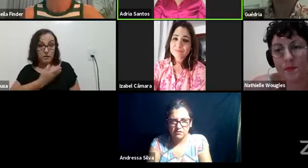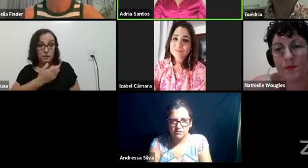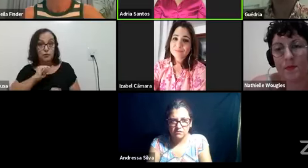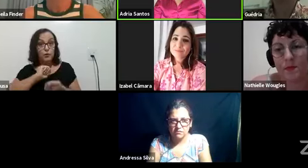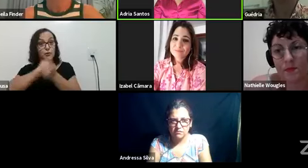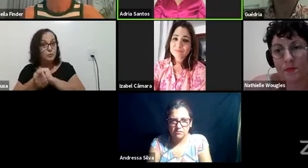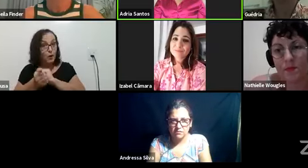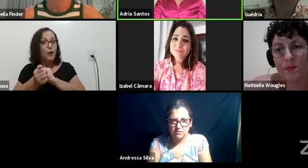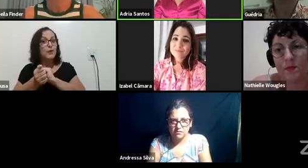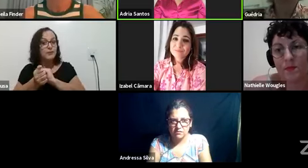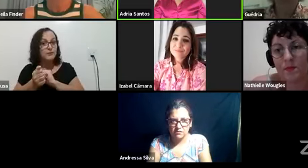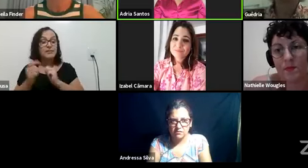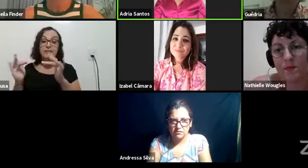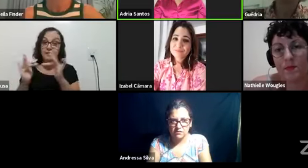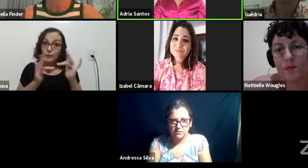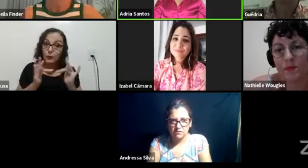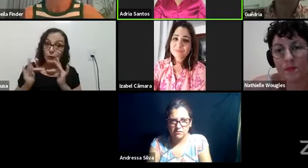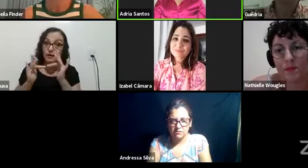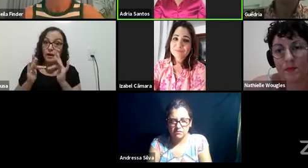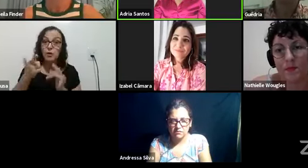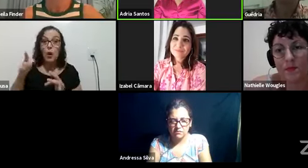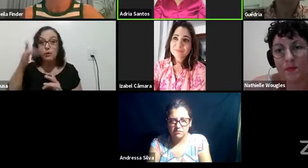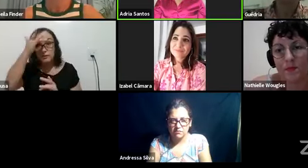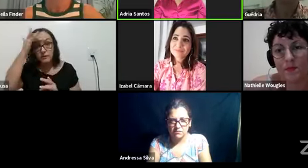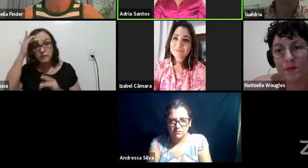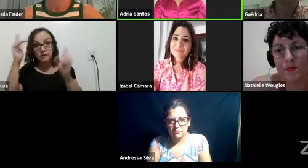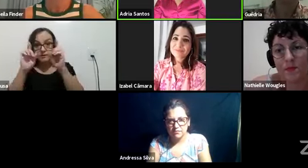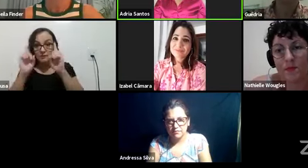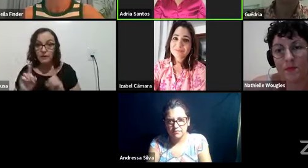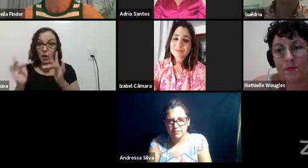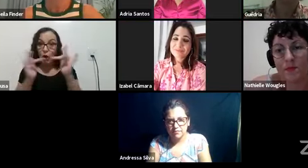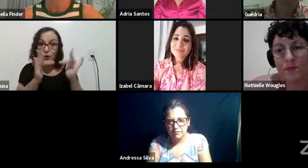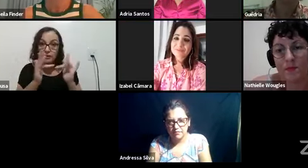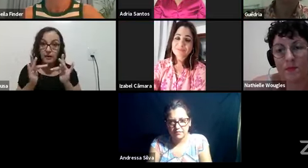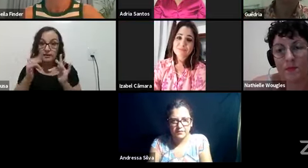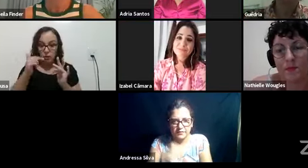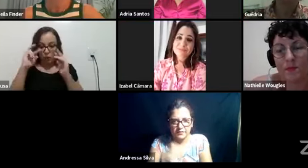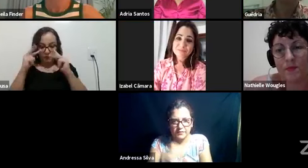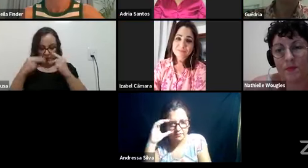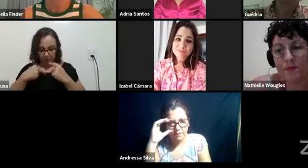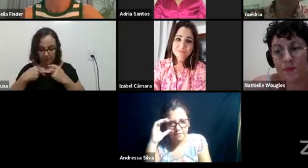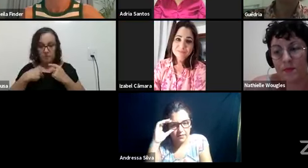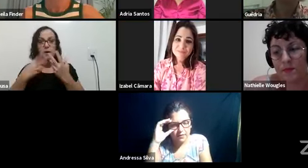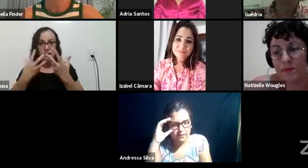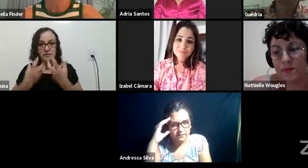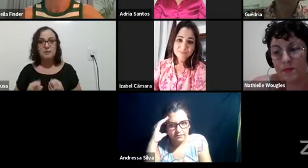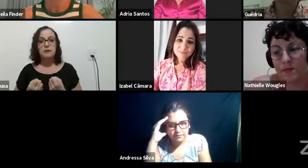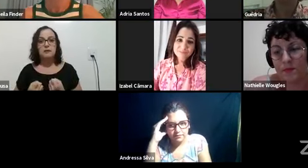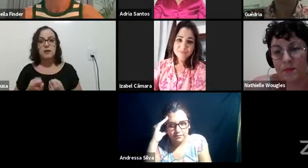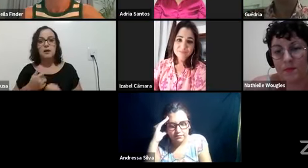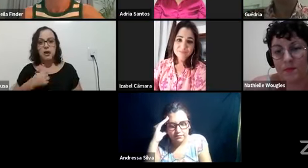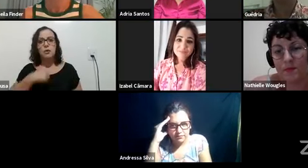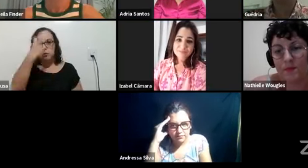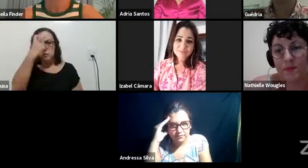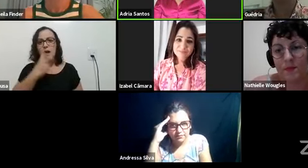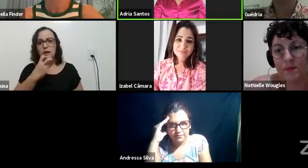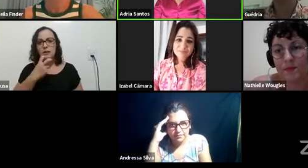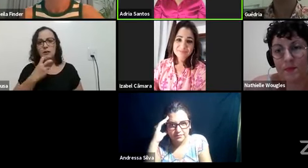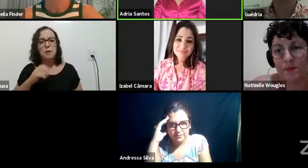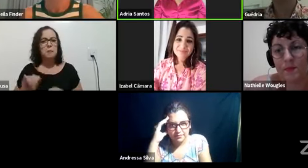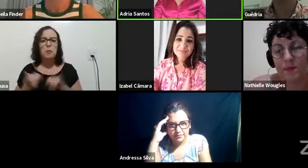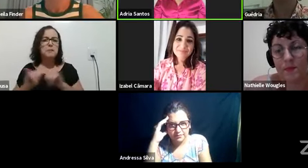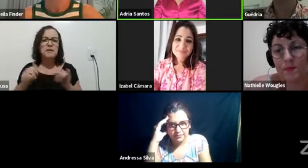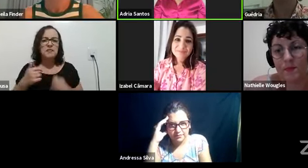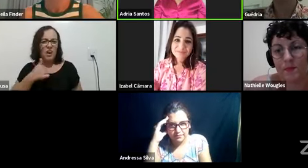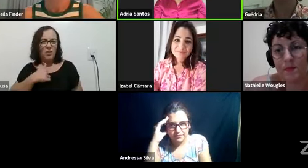né, com outras pessoas com deficiência, que me fez aceitar e ver que era uma bobagem, né? A gente